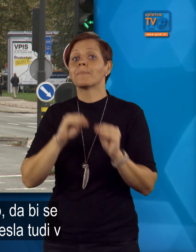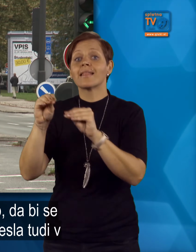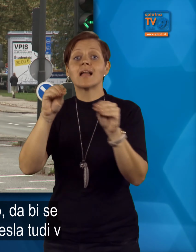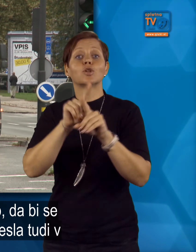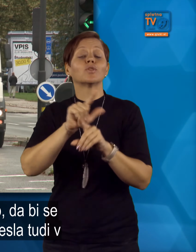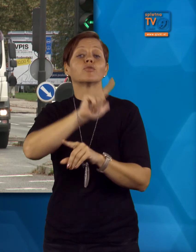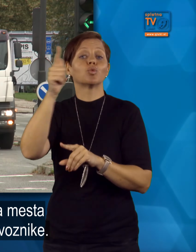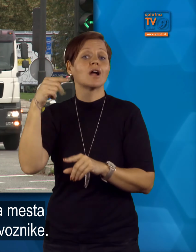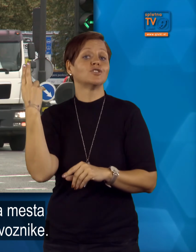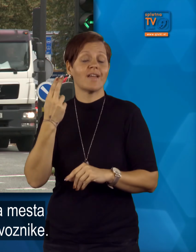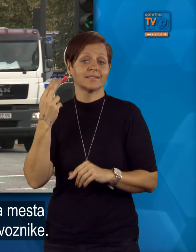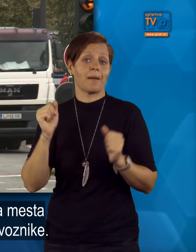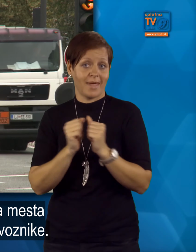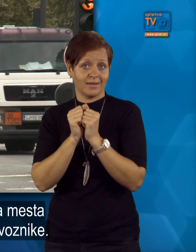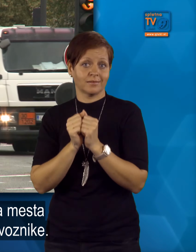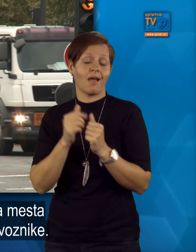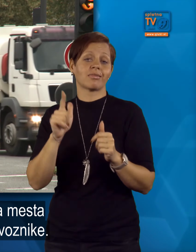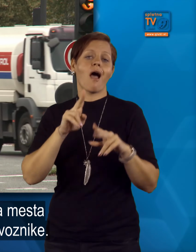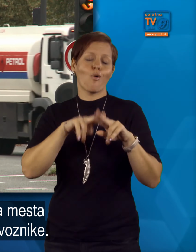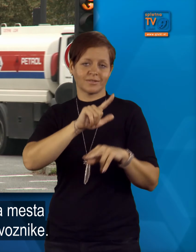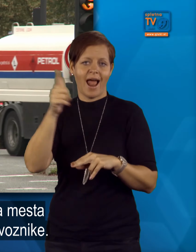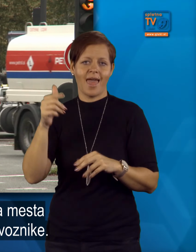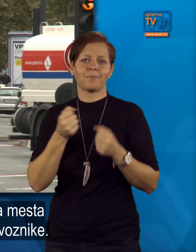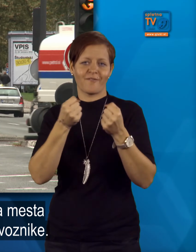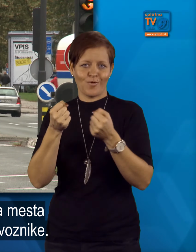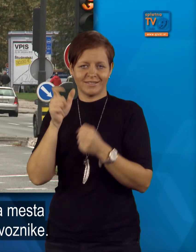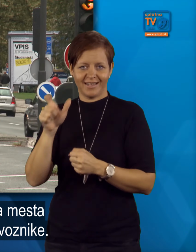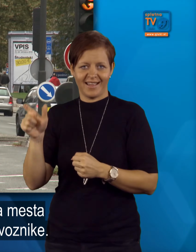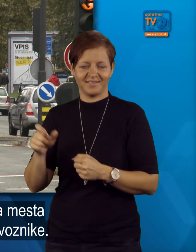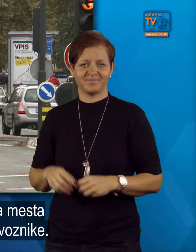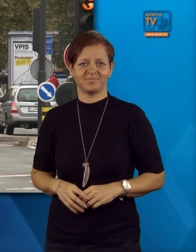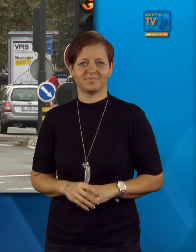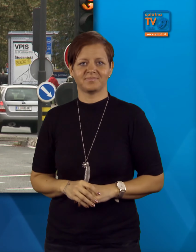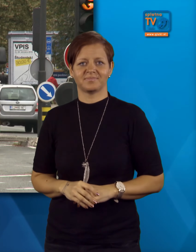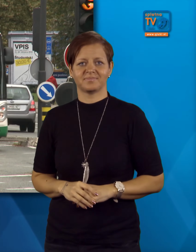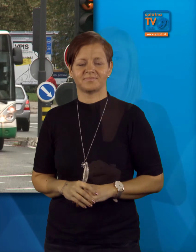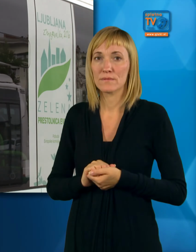druga slovenska mesta ter ostale prevoznike.